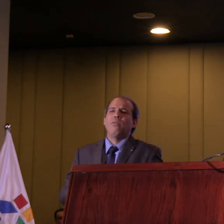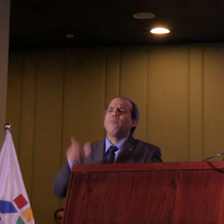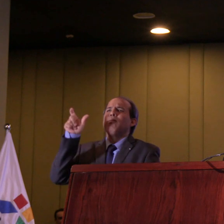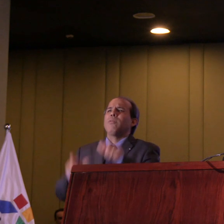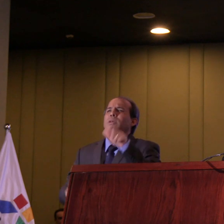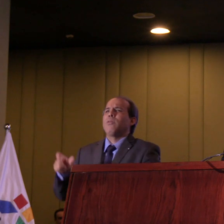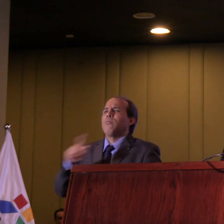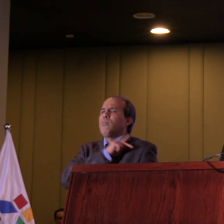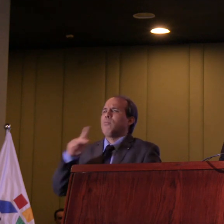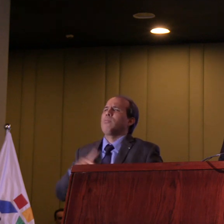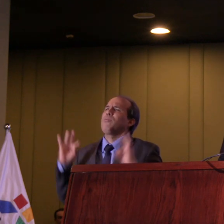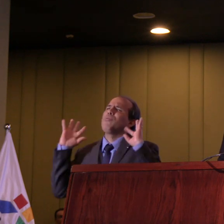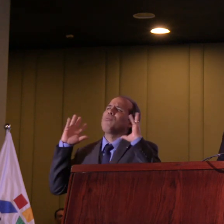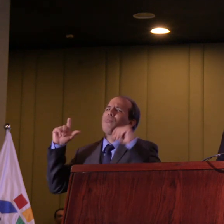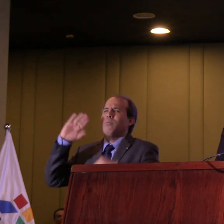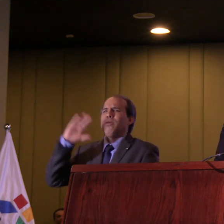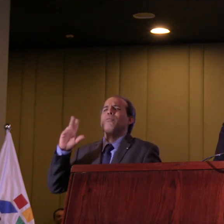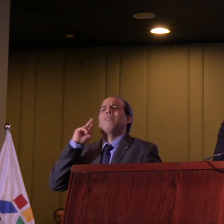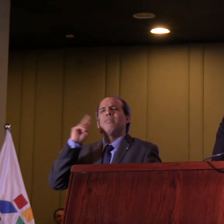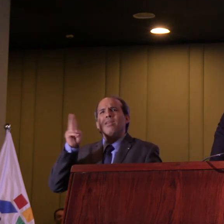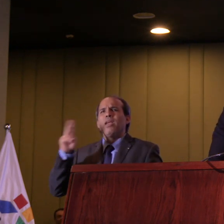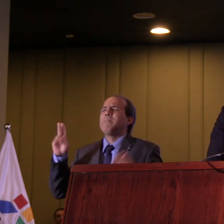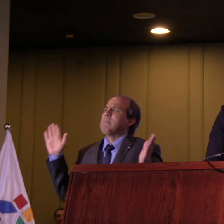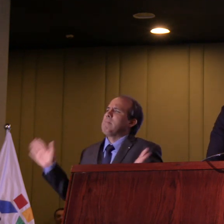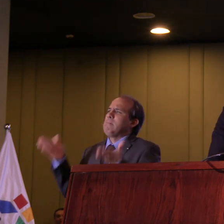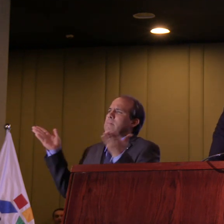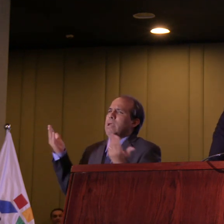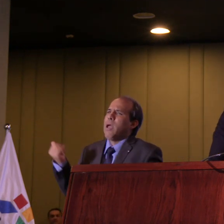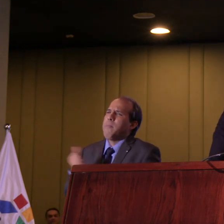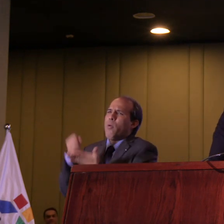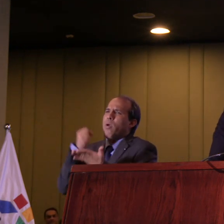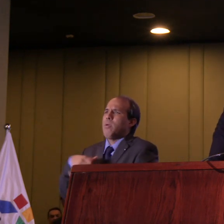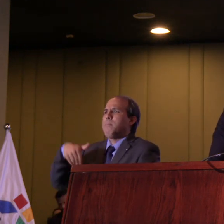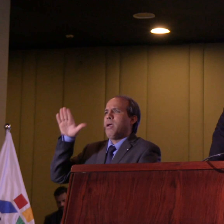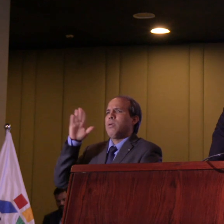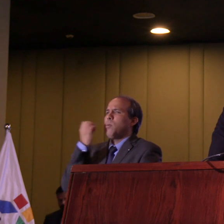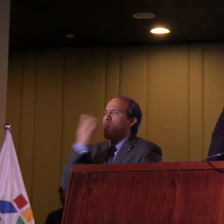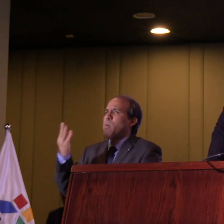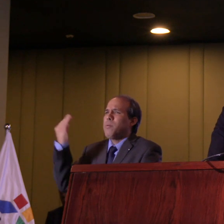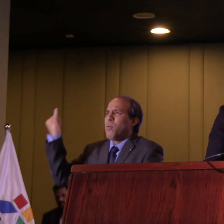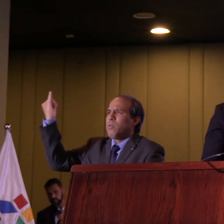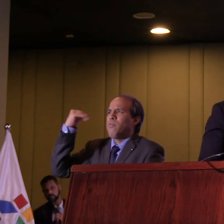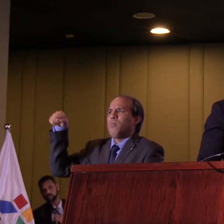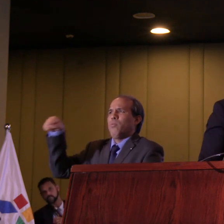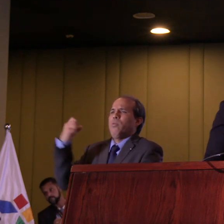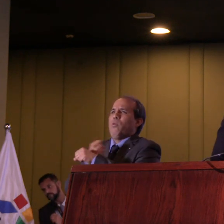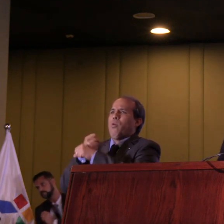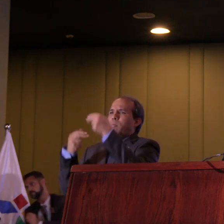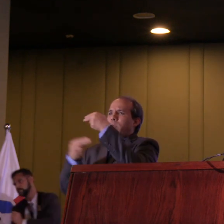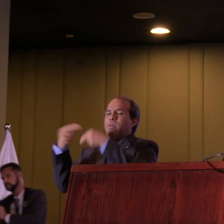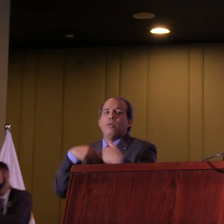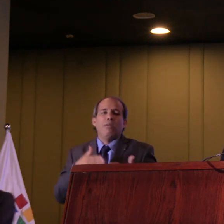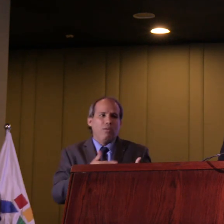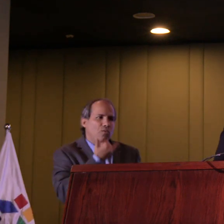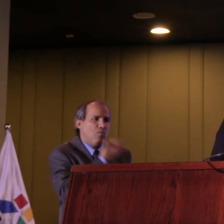Brasil promoveram entusiasticamente essa grande e tão bem-sucedida empreitada. Me permito, presidente,